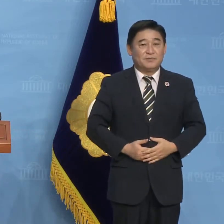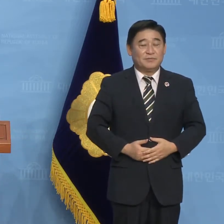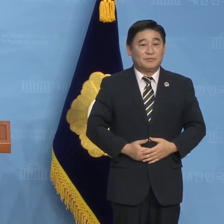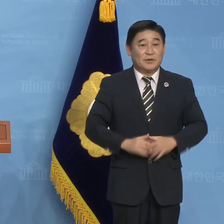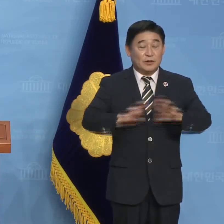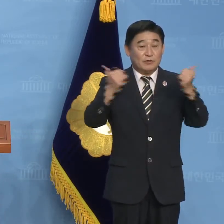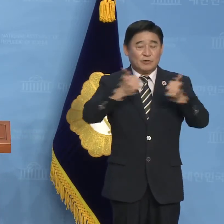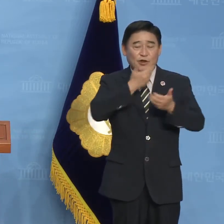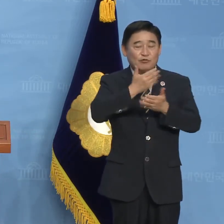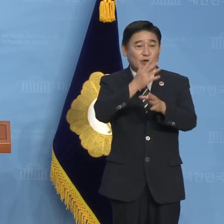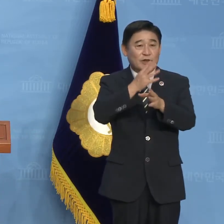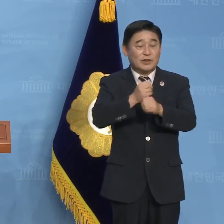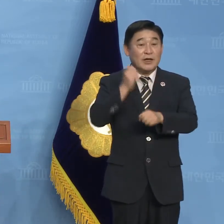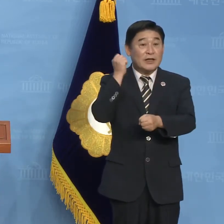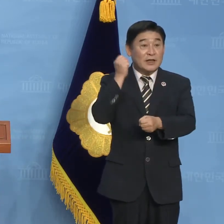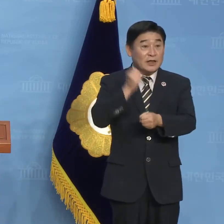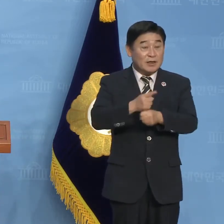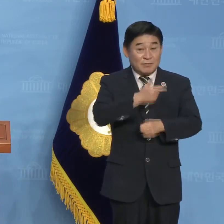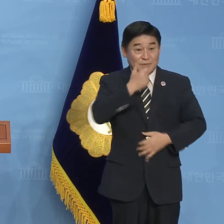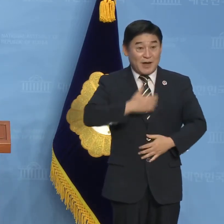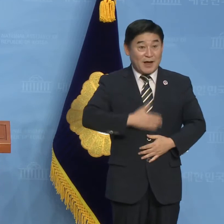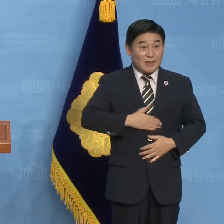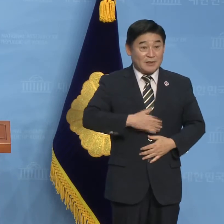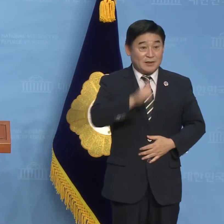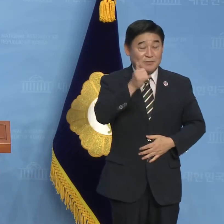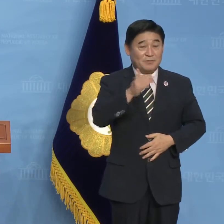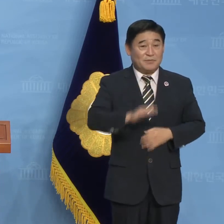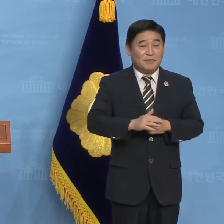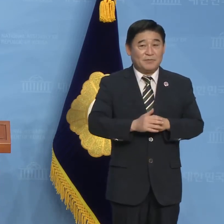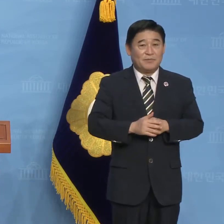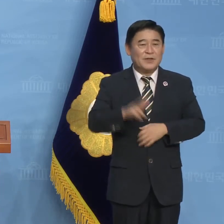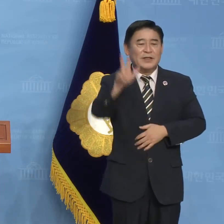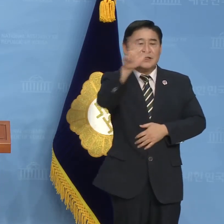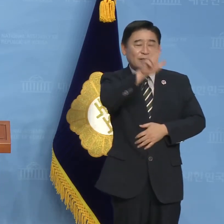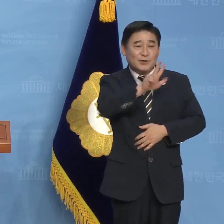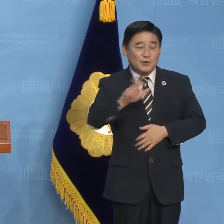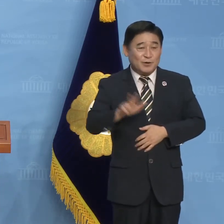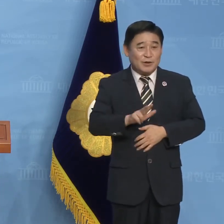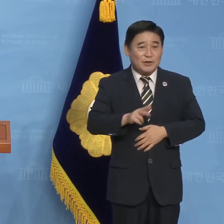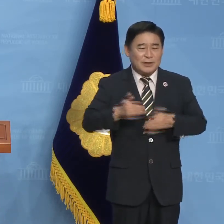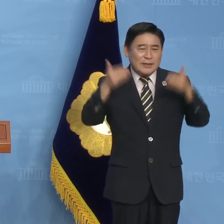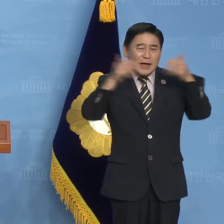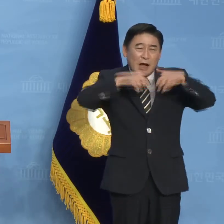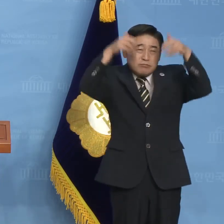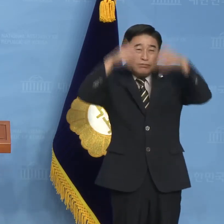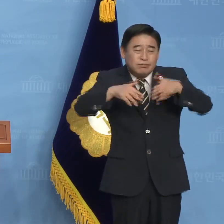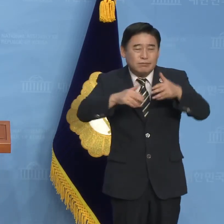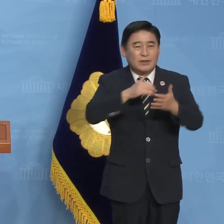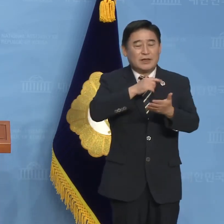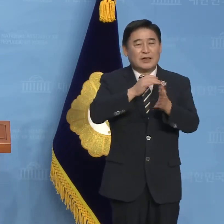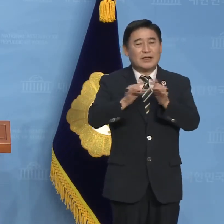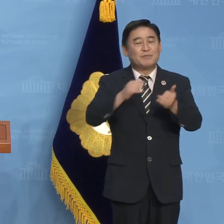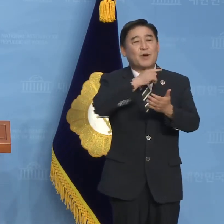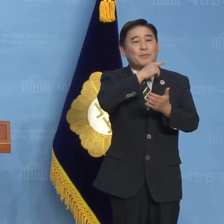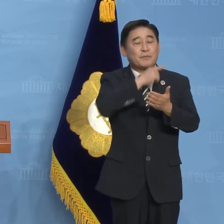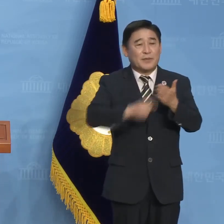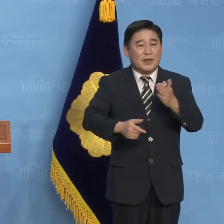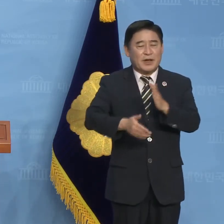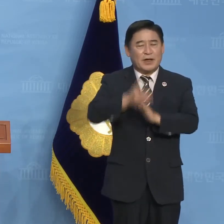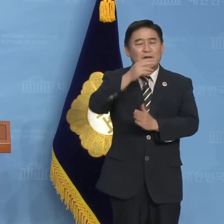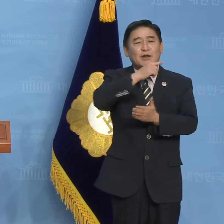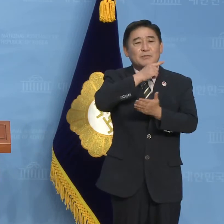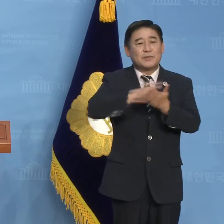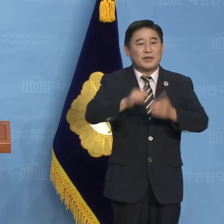다음, 국회 주요 일정입니다. 이미 알고 계시겠지만 전국 각지에서 집중호우로 인한 인명피해와 시설